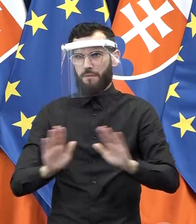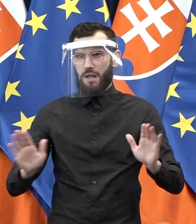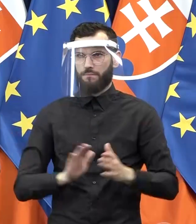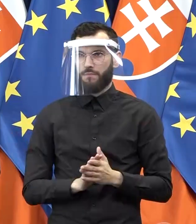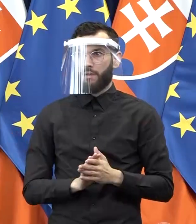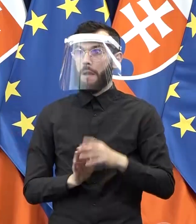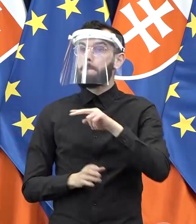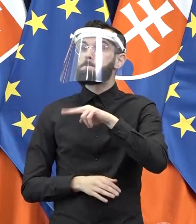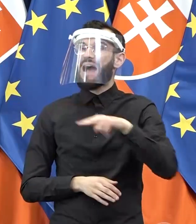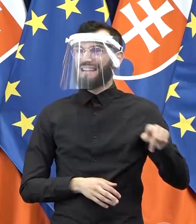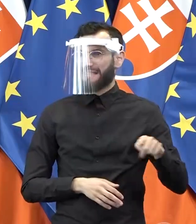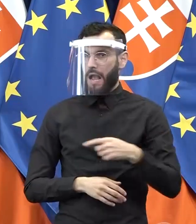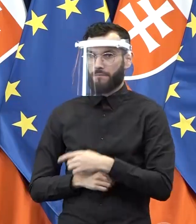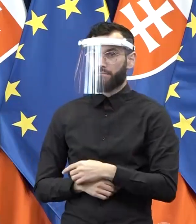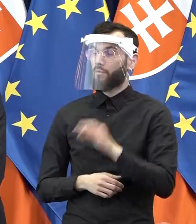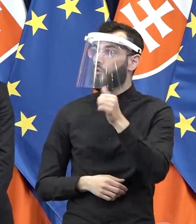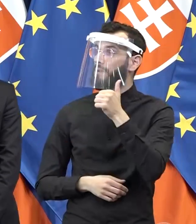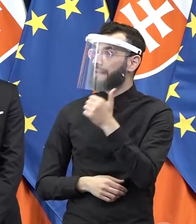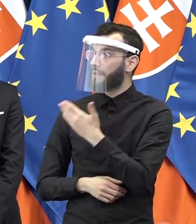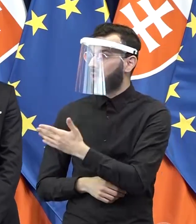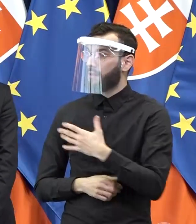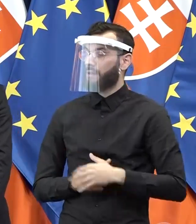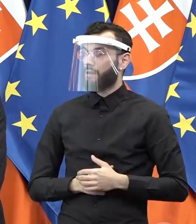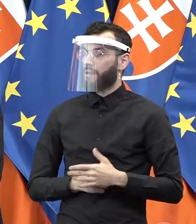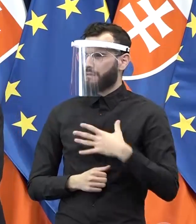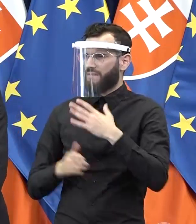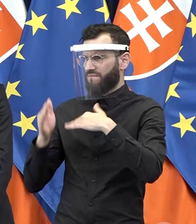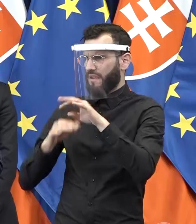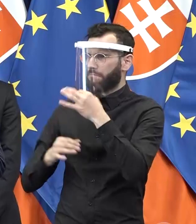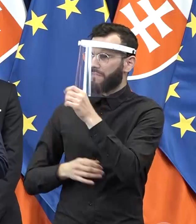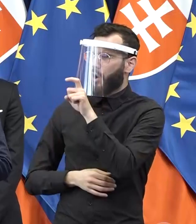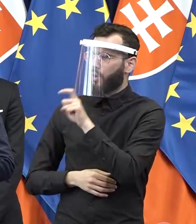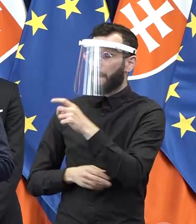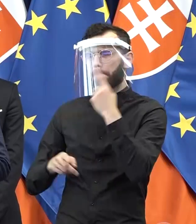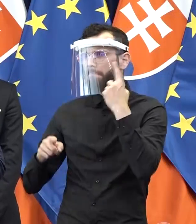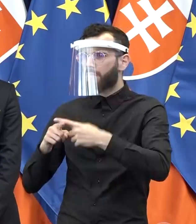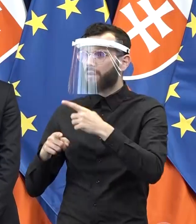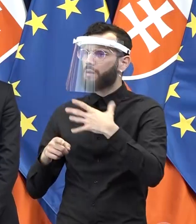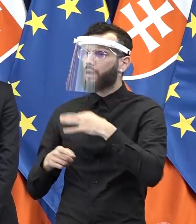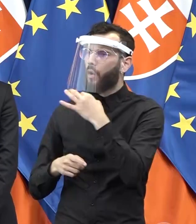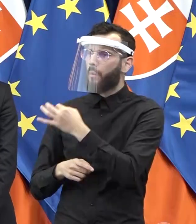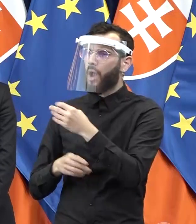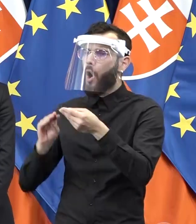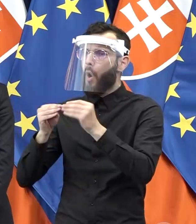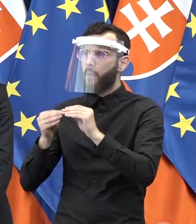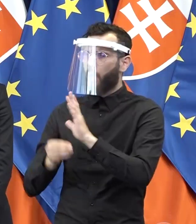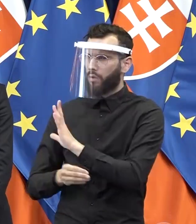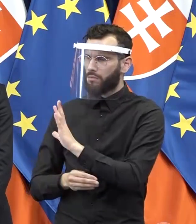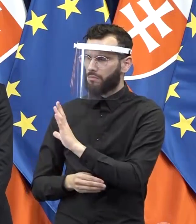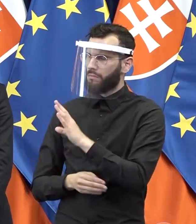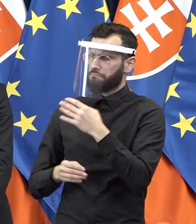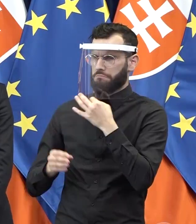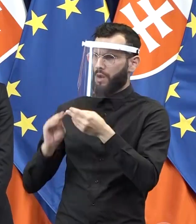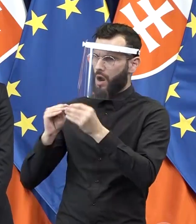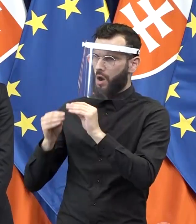Televízia Markiza, nech sa páči. Dobrý deň, Ľubica Janíková Markiza, ja mám viacero ešte otázok na upresnenie. Vrátim sa ešte k tým obchodom, že ako bude